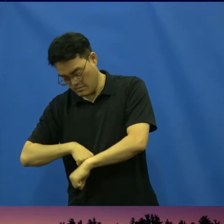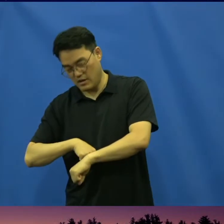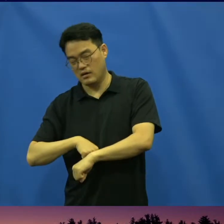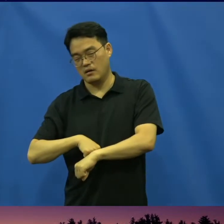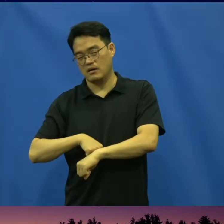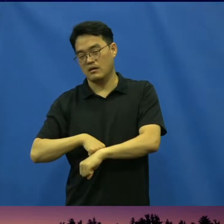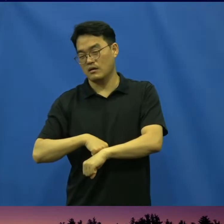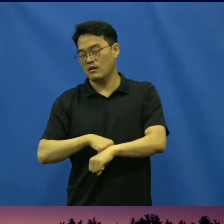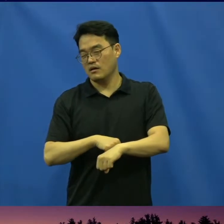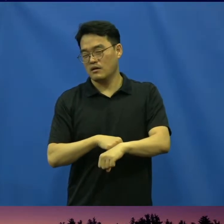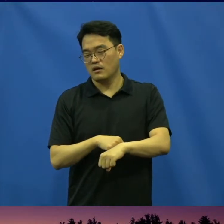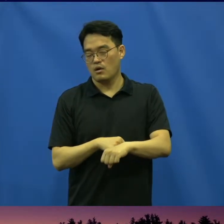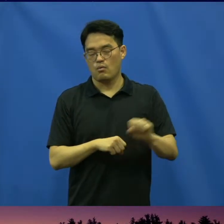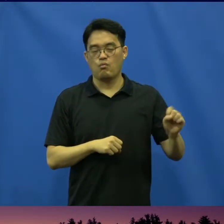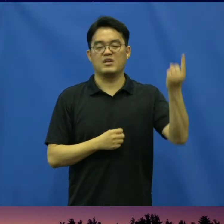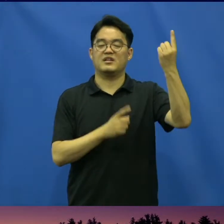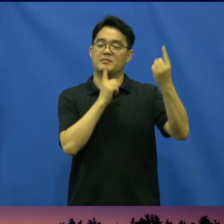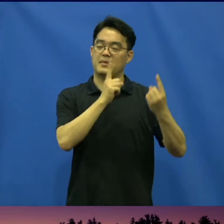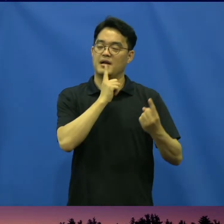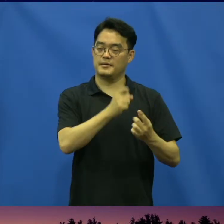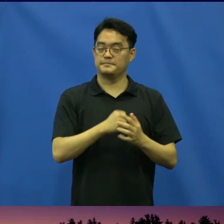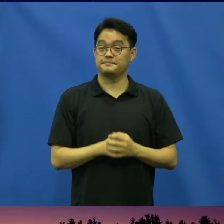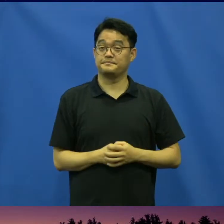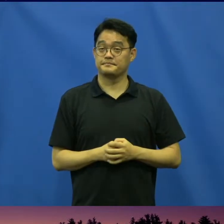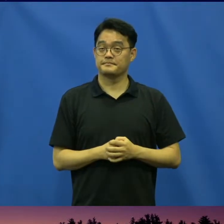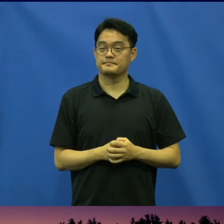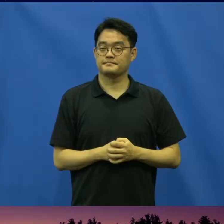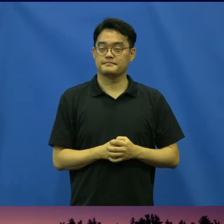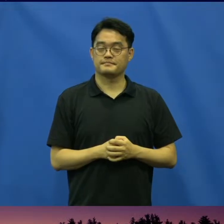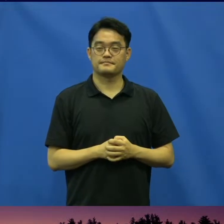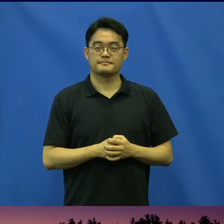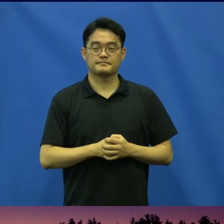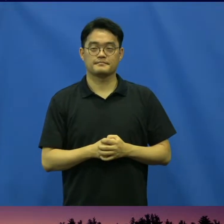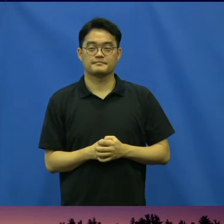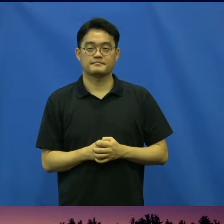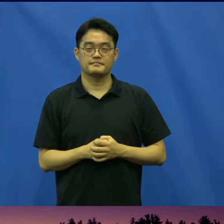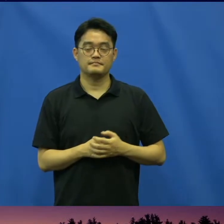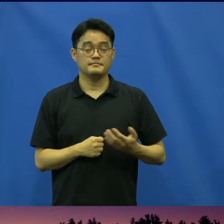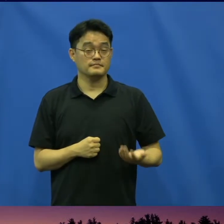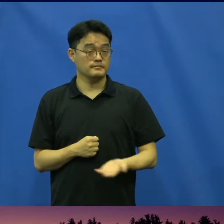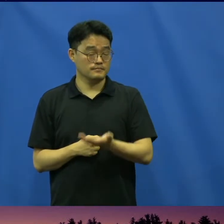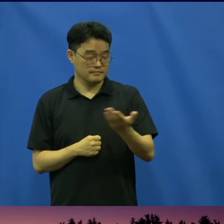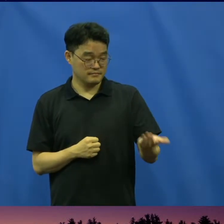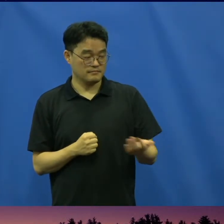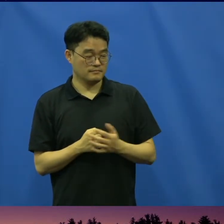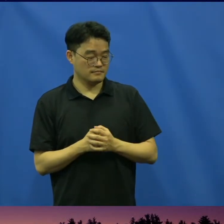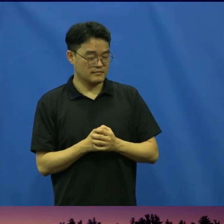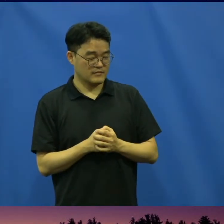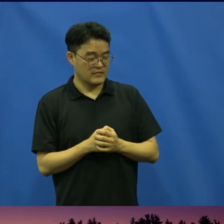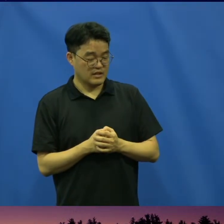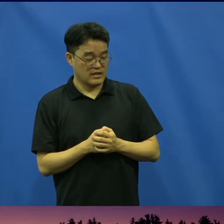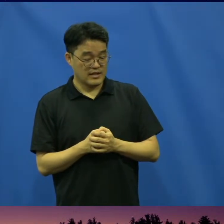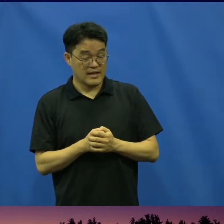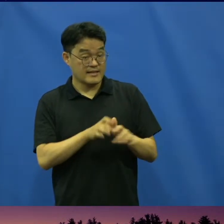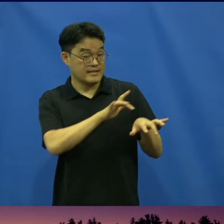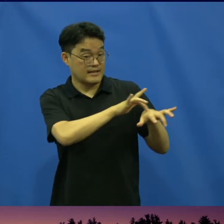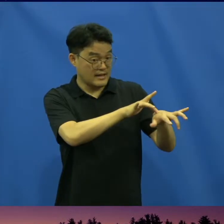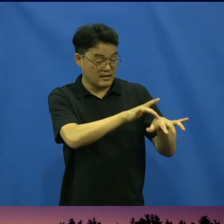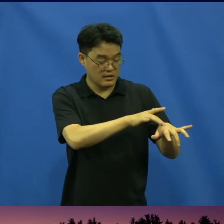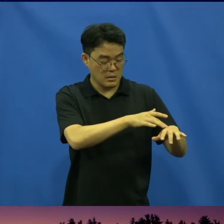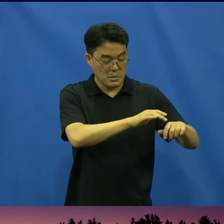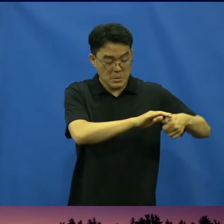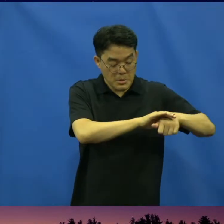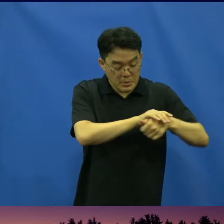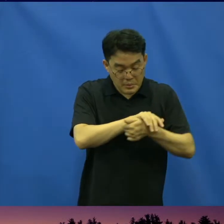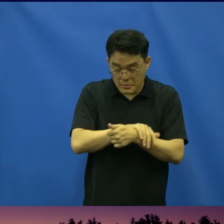이 실과를 먹으면 하나님처럼 될 것입니다. 이 사실 황당한 시험이거든요. 황당한 시험. 누가 어떻게 하나님